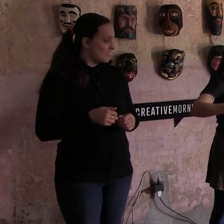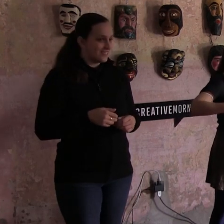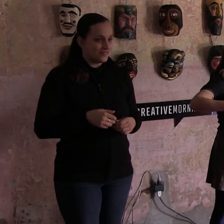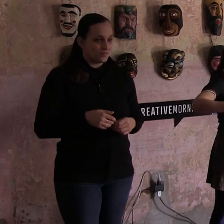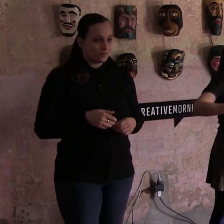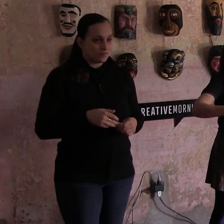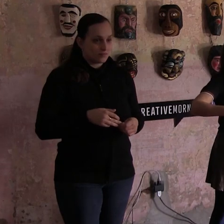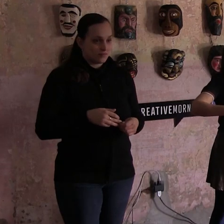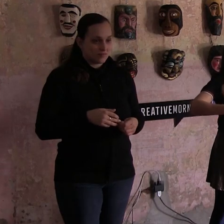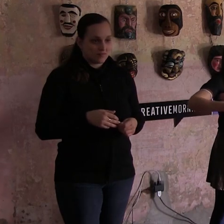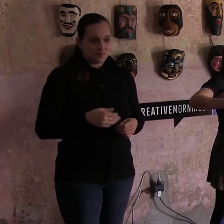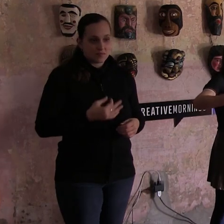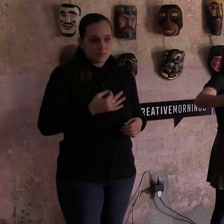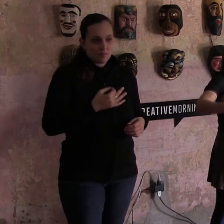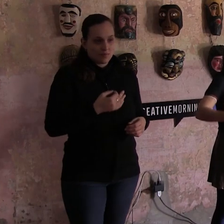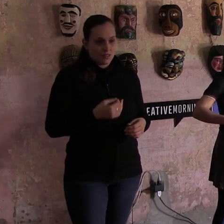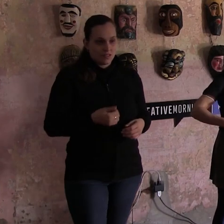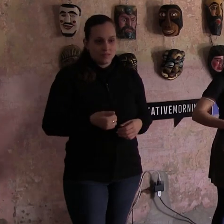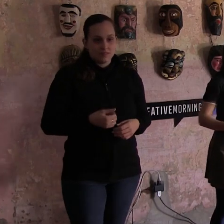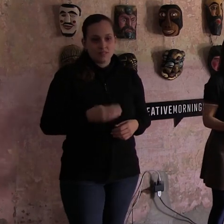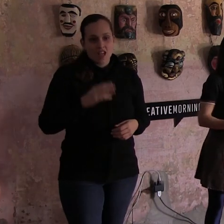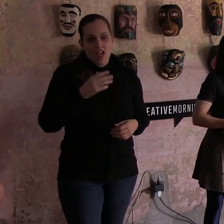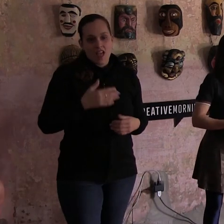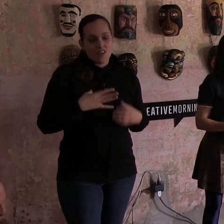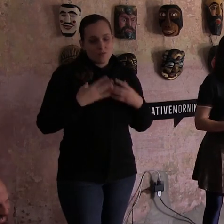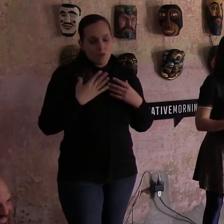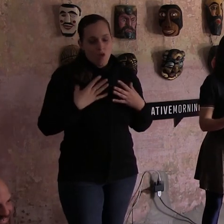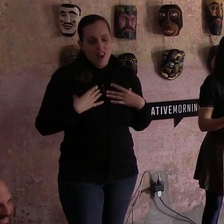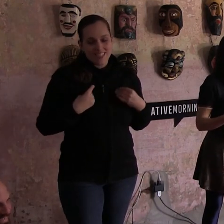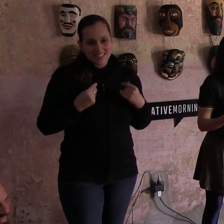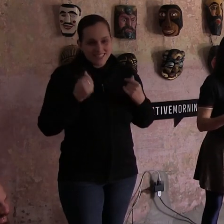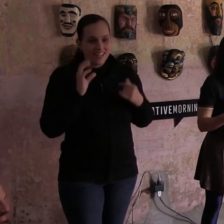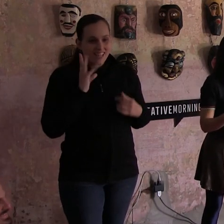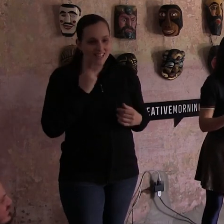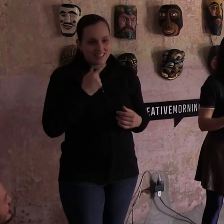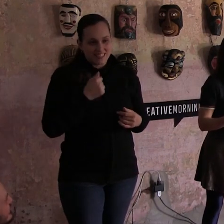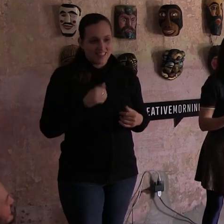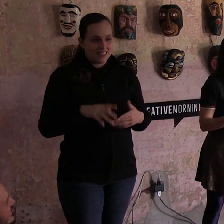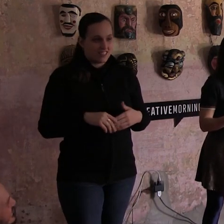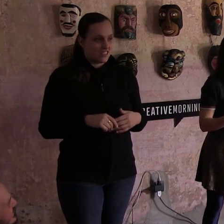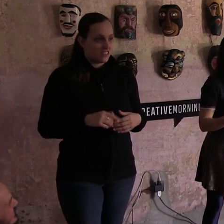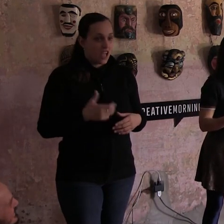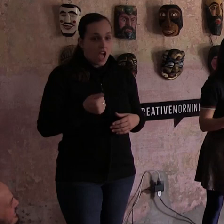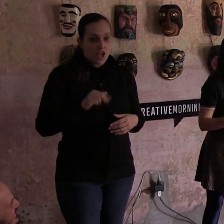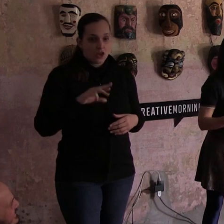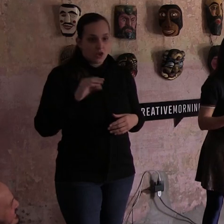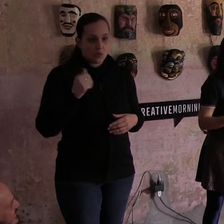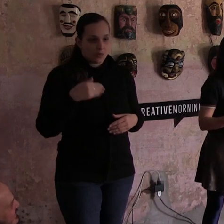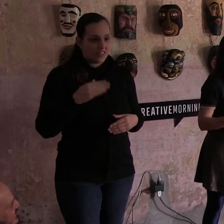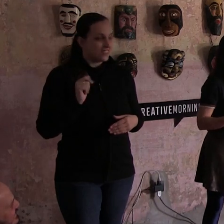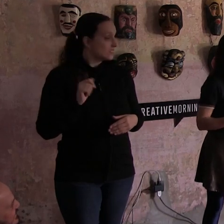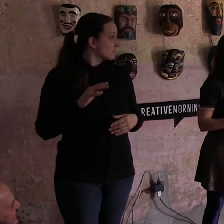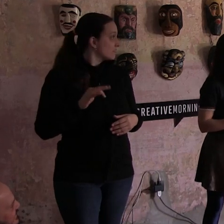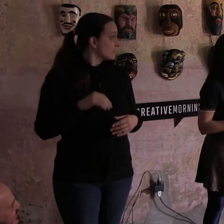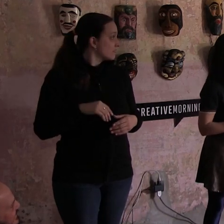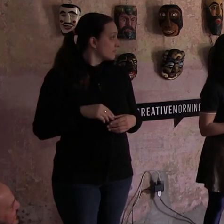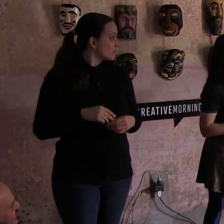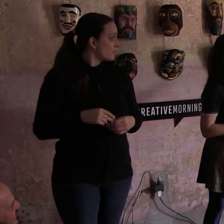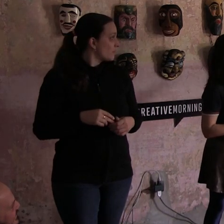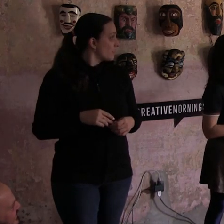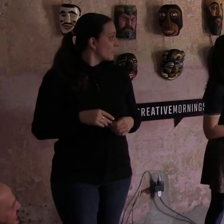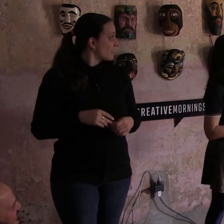Las arobitas, sí, ahí está, sí, exacto, las arobitas, era porque realmente ellas, hasta que un